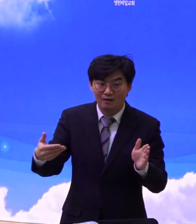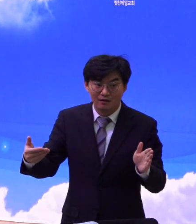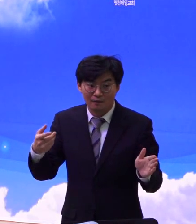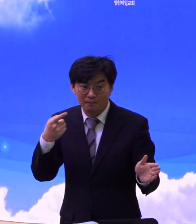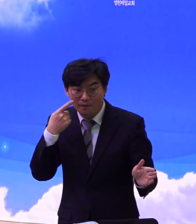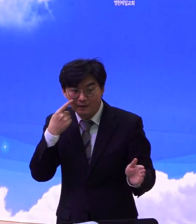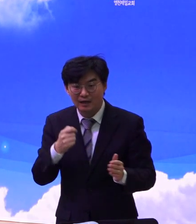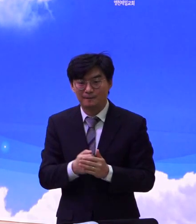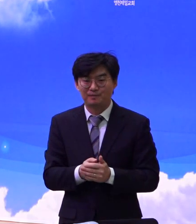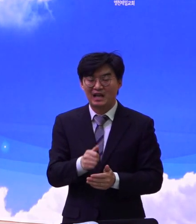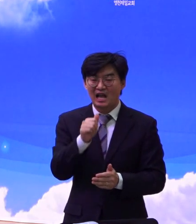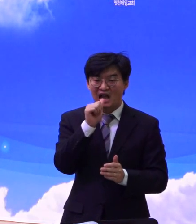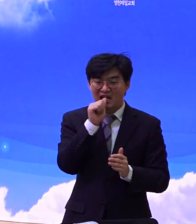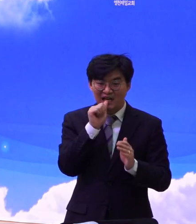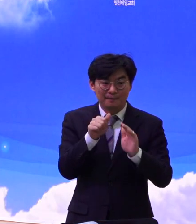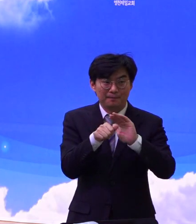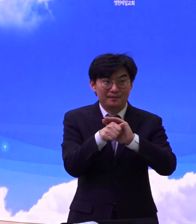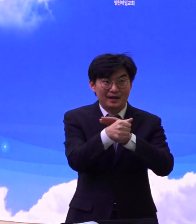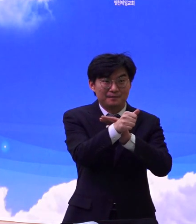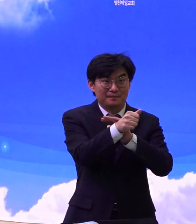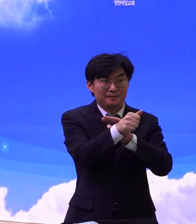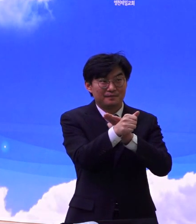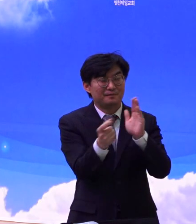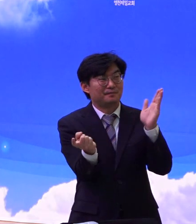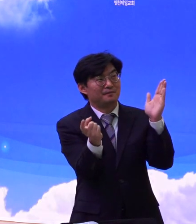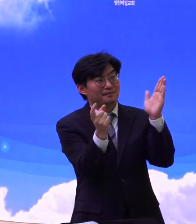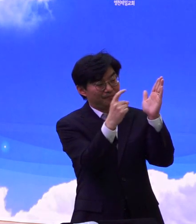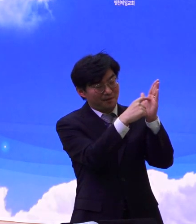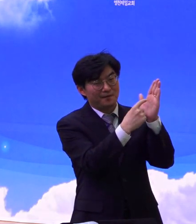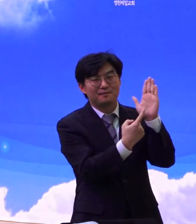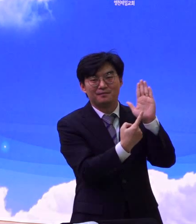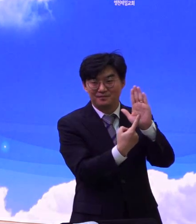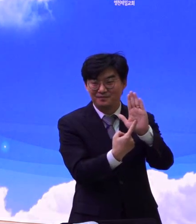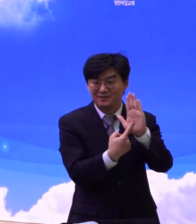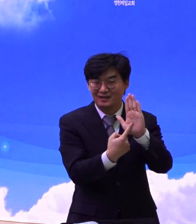이 놋뱀이 있게 됐습니다. 이것이 학자들이 추정하는 이야기입니다.